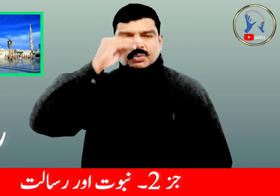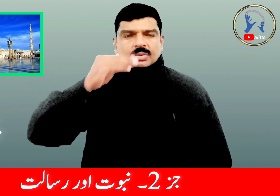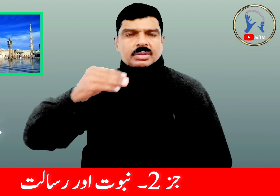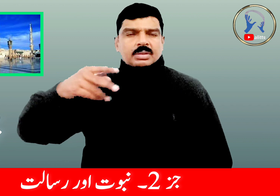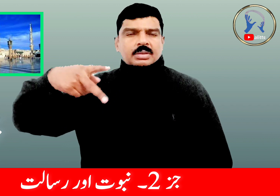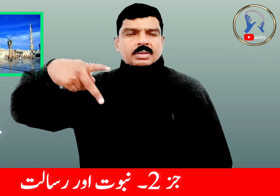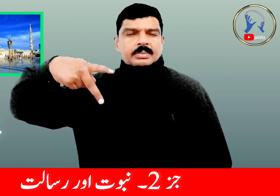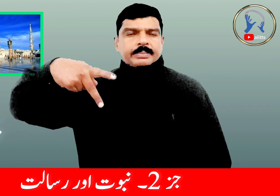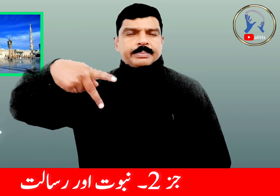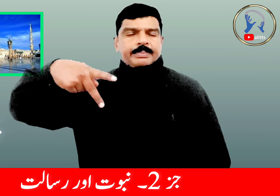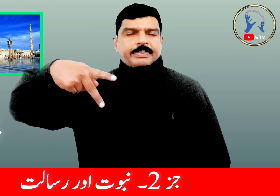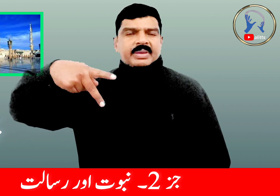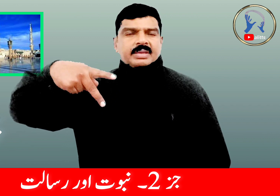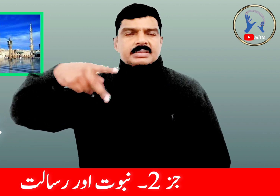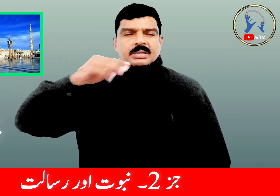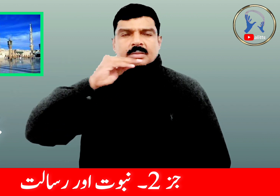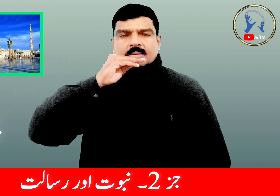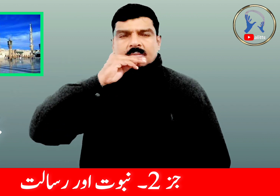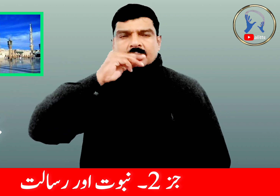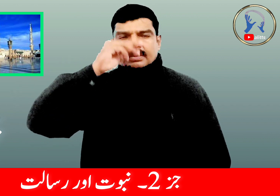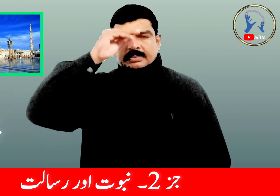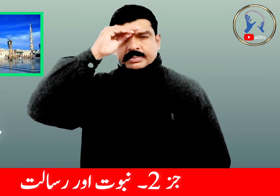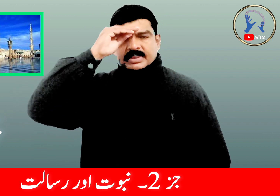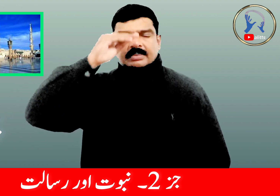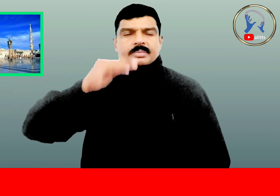رسول پے کے ساتھ پیغمبر۔